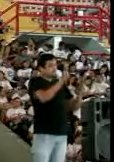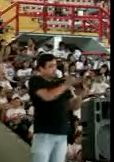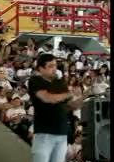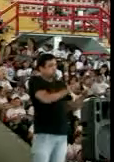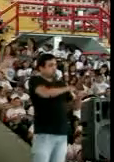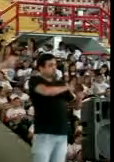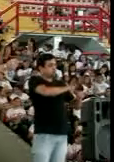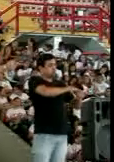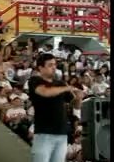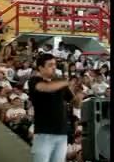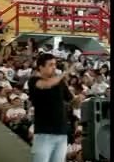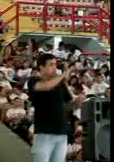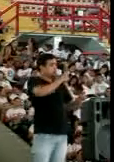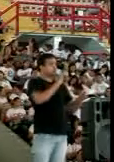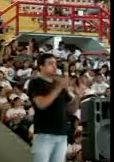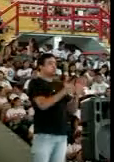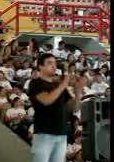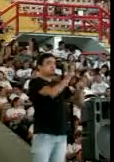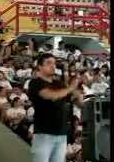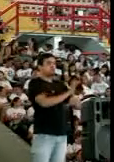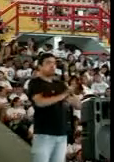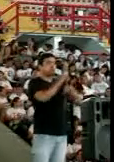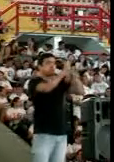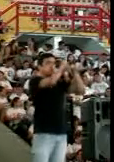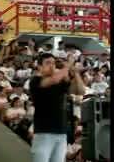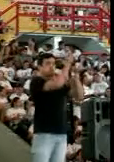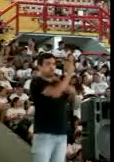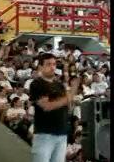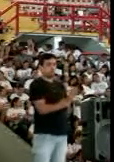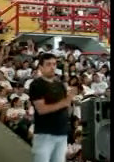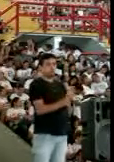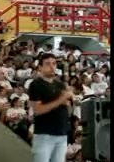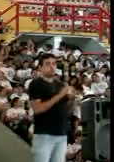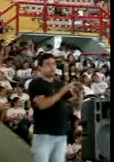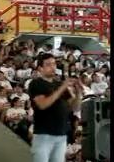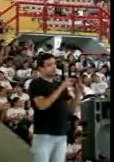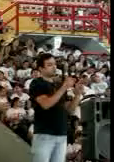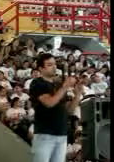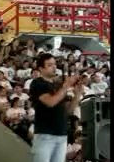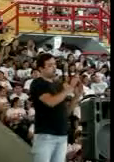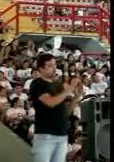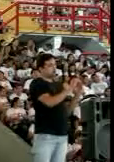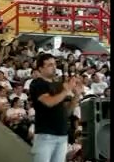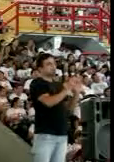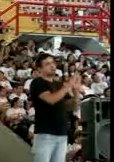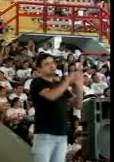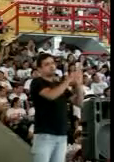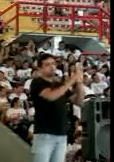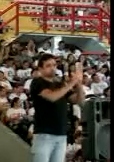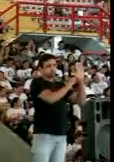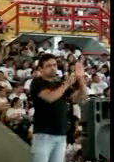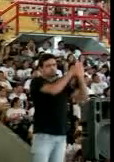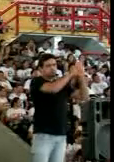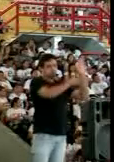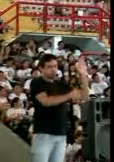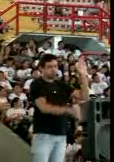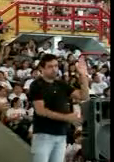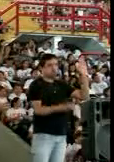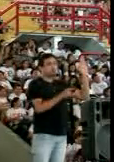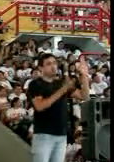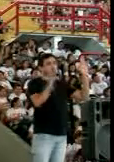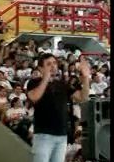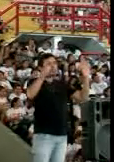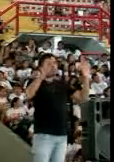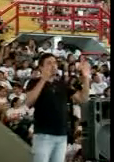maior autonomia para as províncias. O Ato Adicional tem vários aspectos, tá? Por exemplo, o Ato Adicional determinou